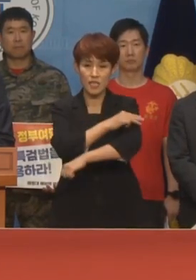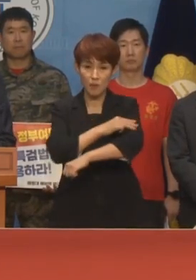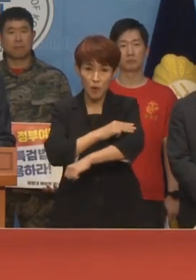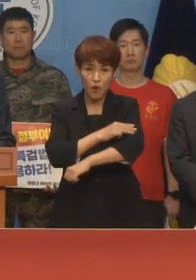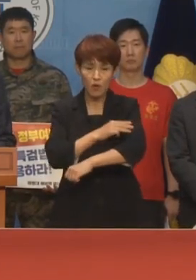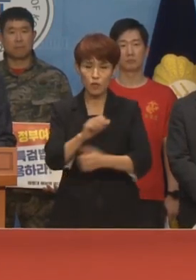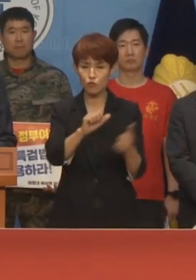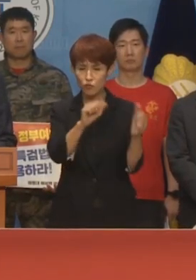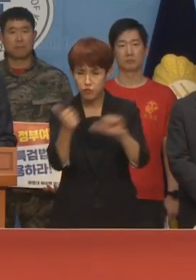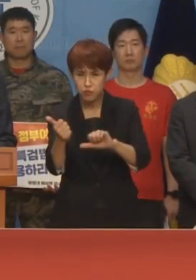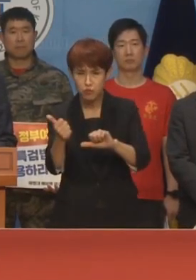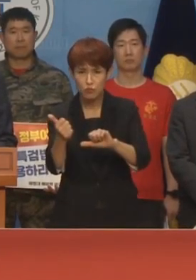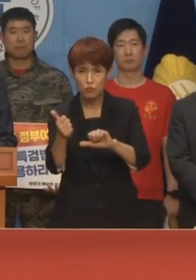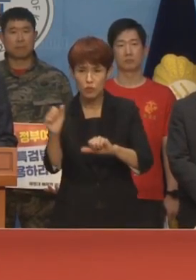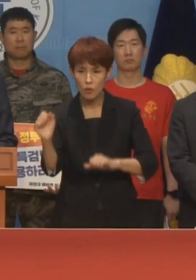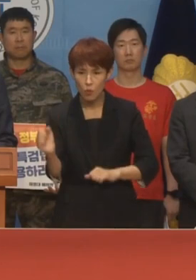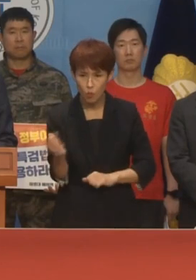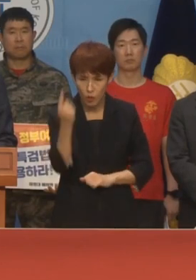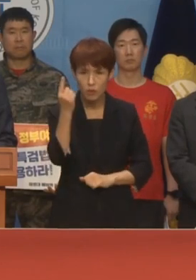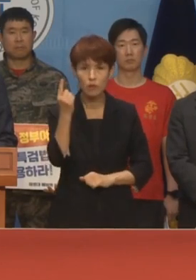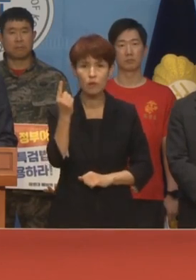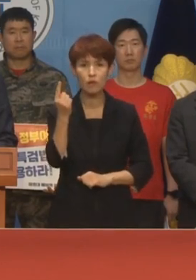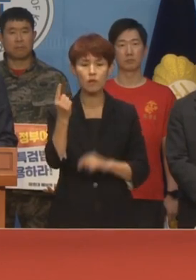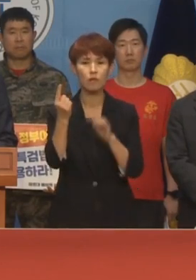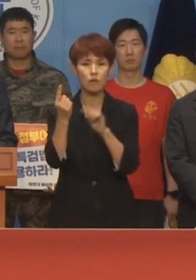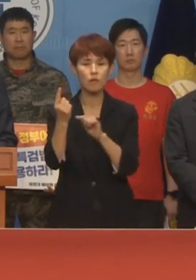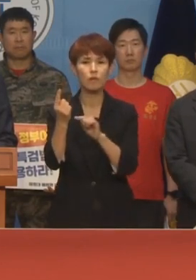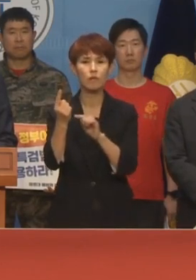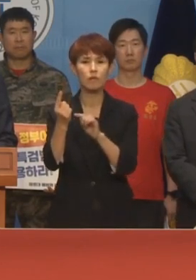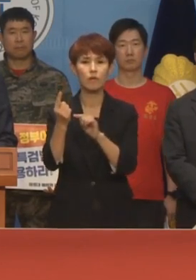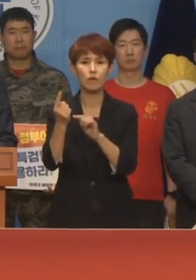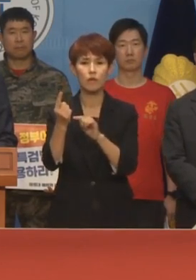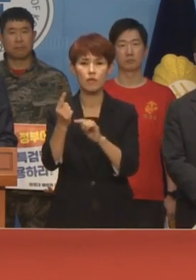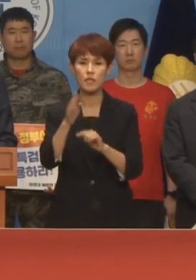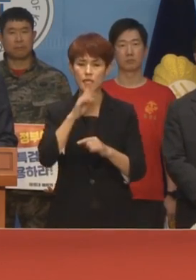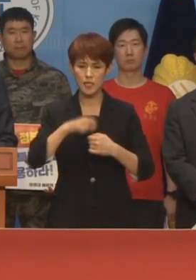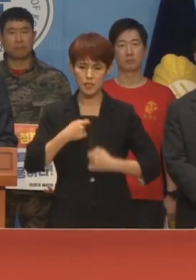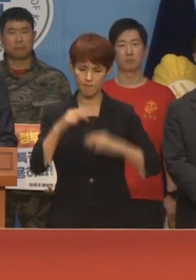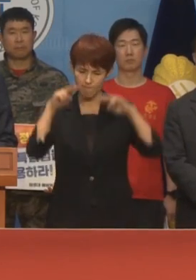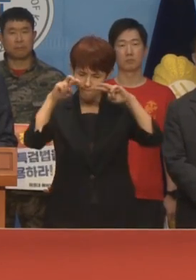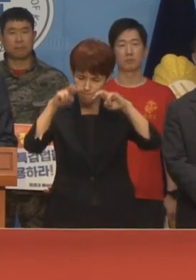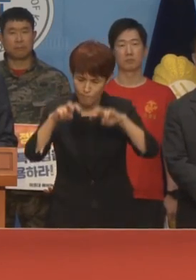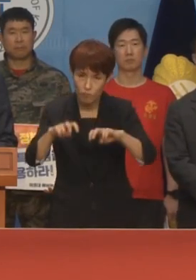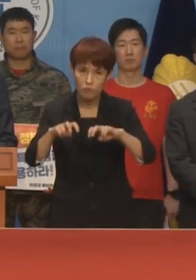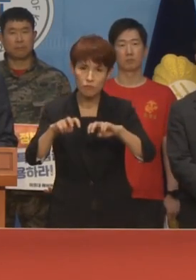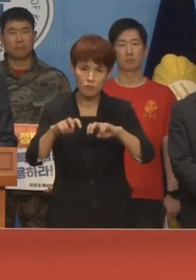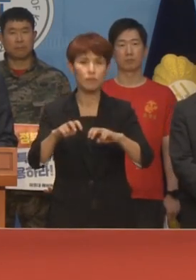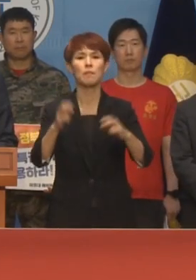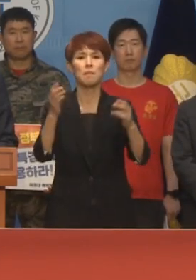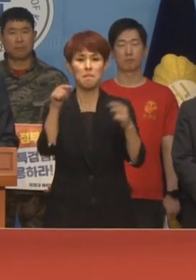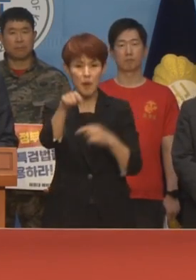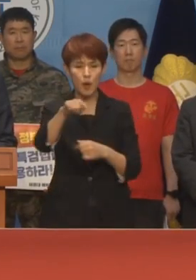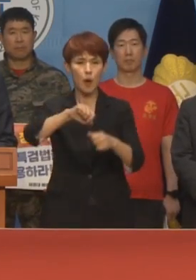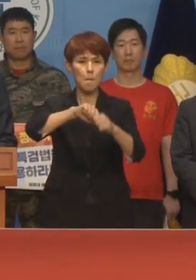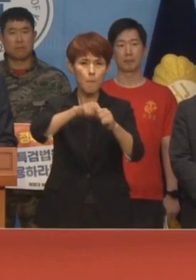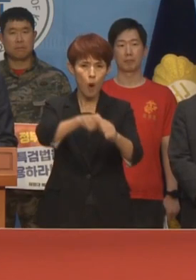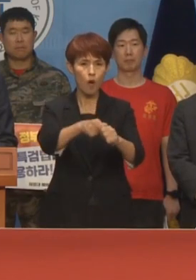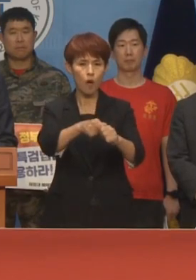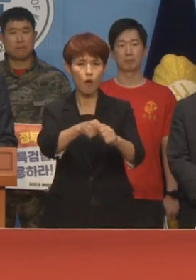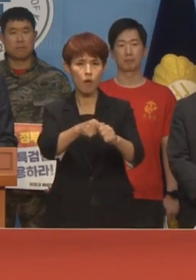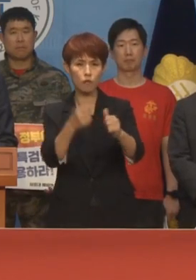어떻게 죽었고 그에 대해서 진상규명을 해서 합당한 자에 대한 처벌을 하는